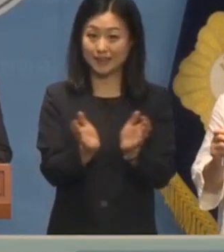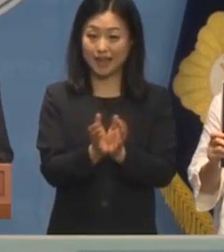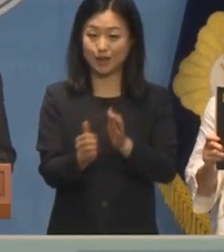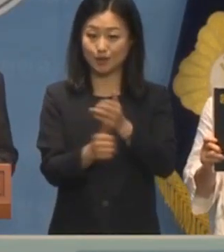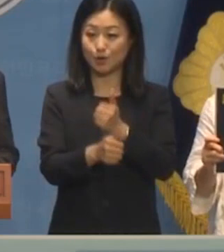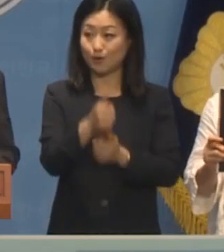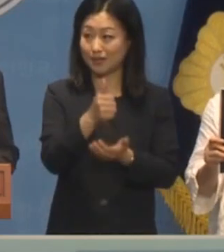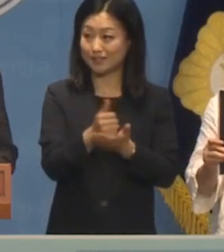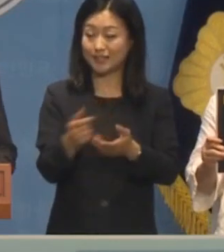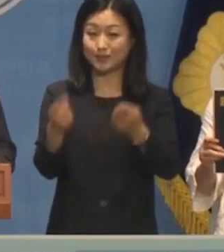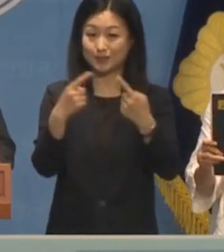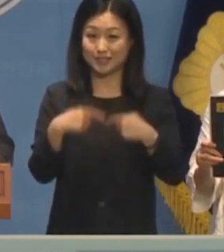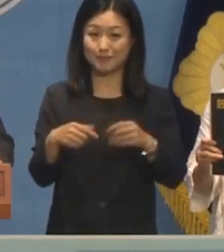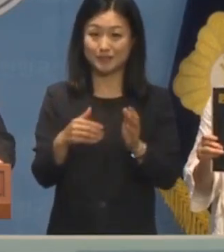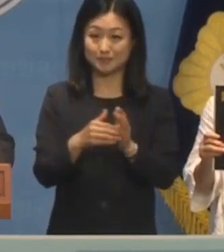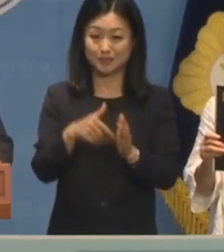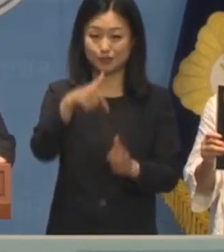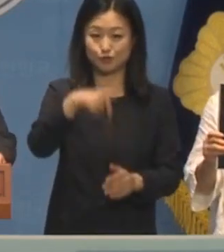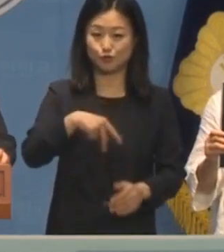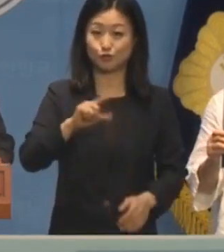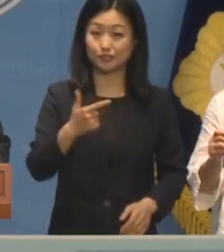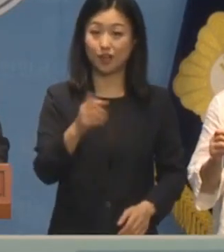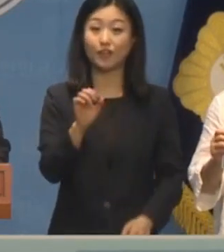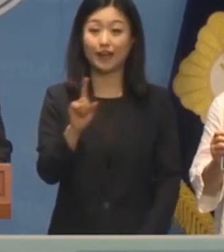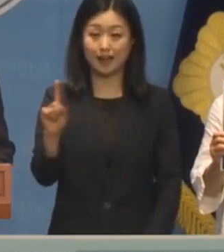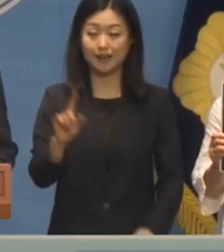공동위원장님 함께 해주셨습니다. 반갑습니다.